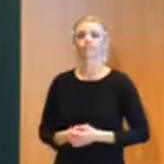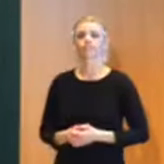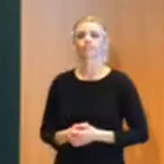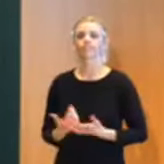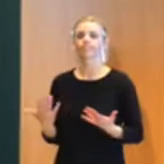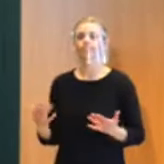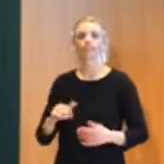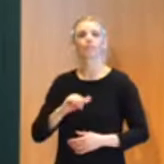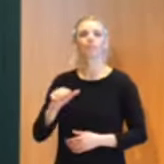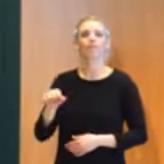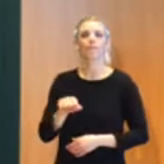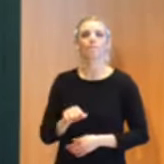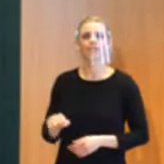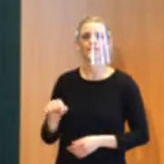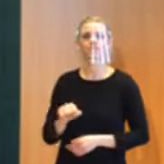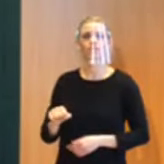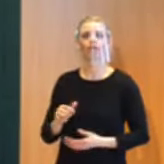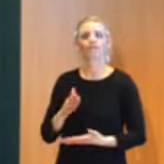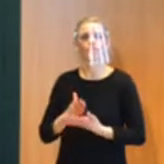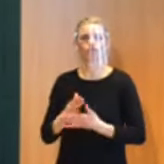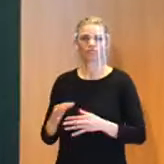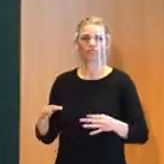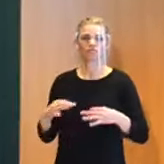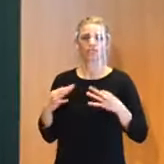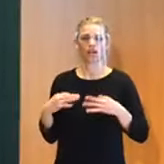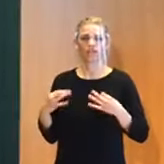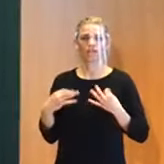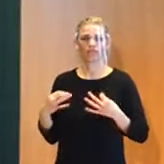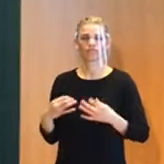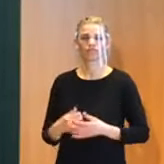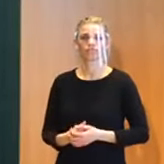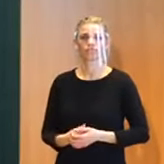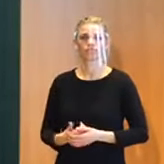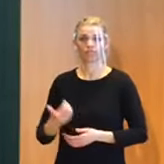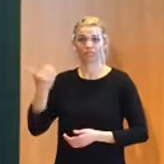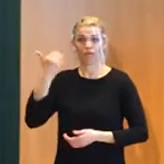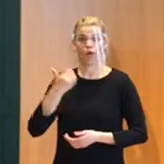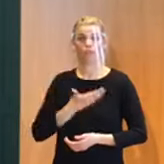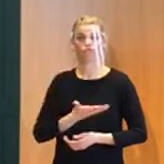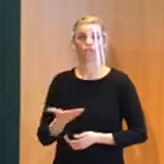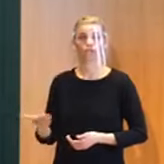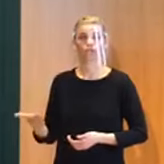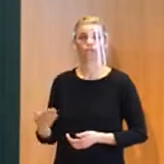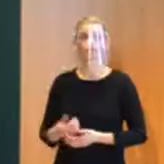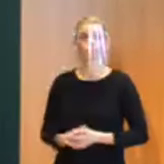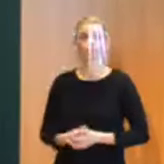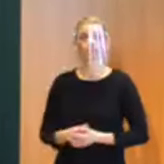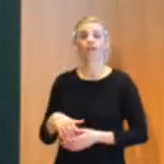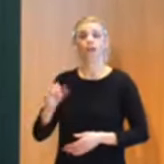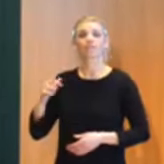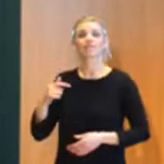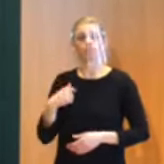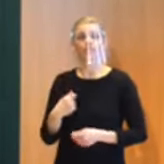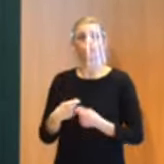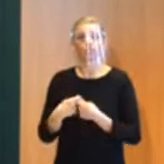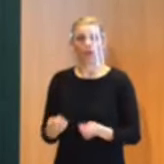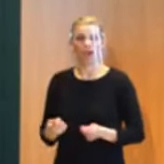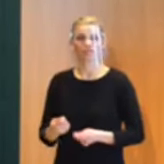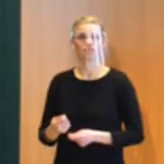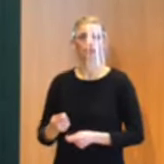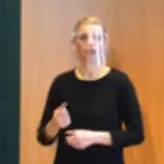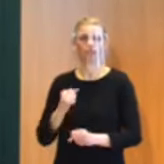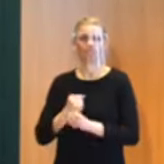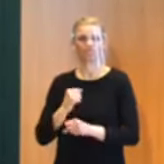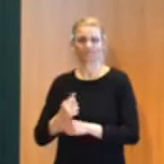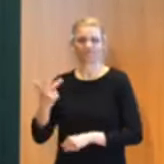predsa na prvom mieste je vždy zdravie občana a to, aby sme naozaj dokázali vakcinovať. Ja v tejto